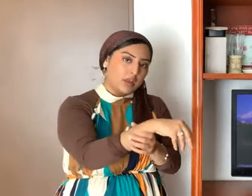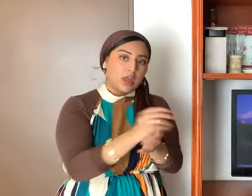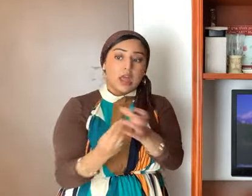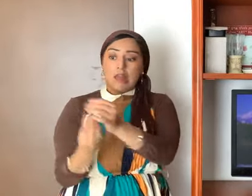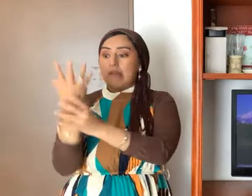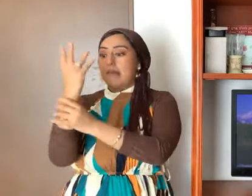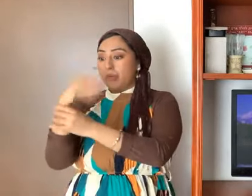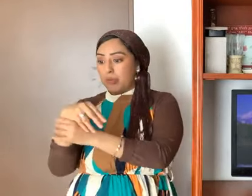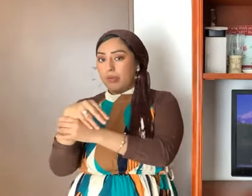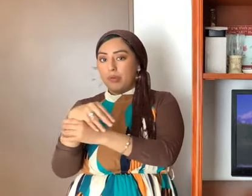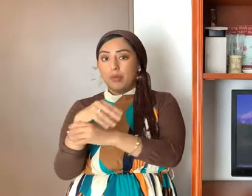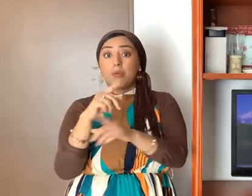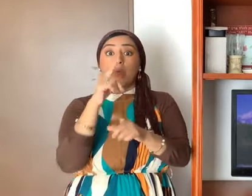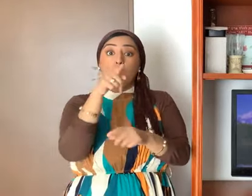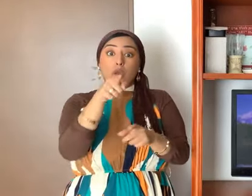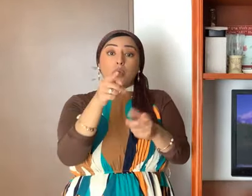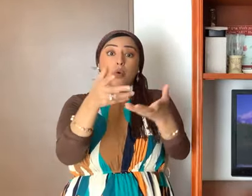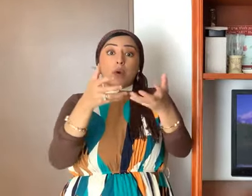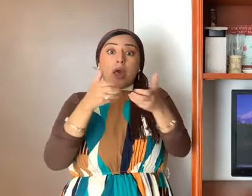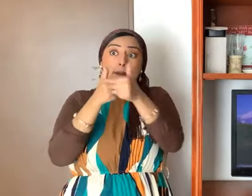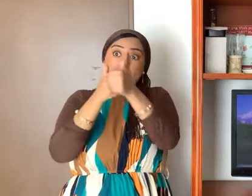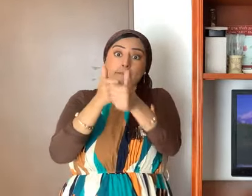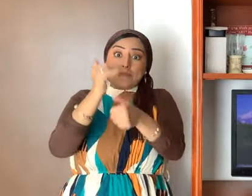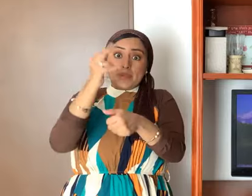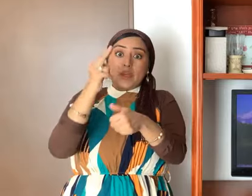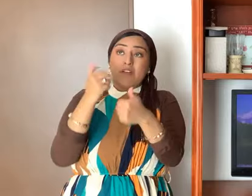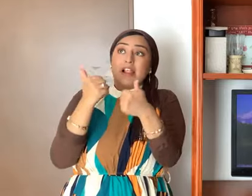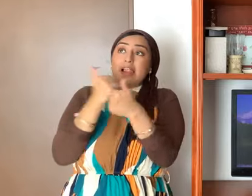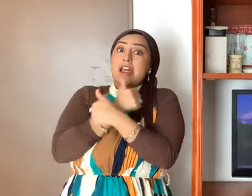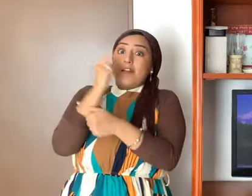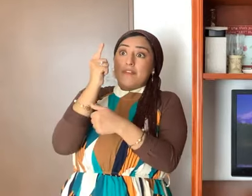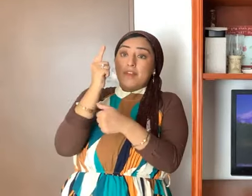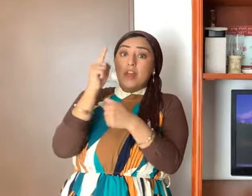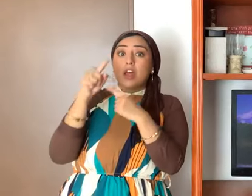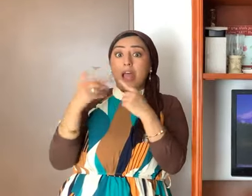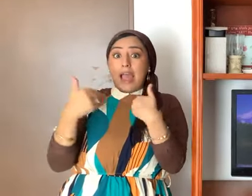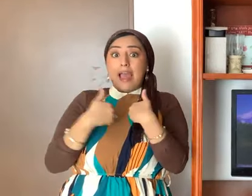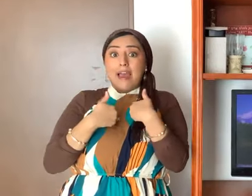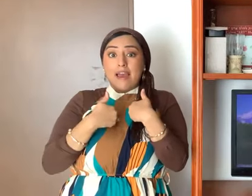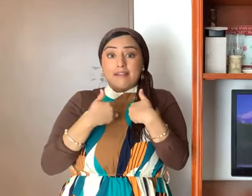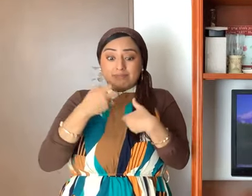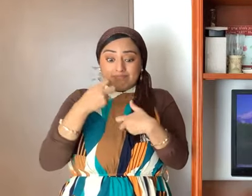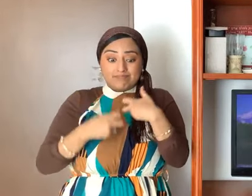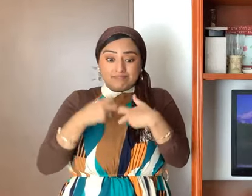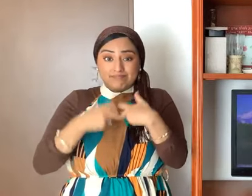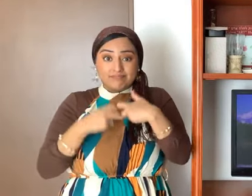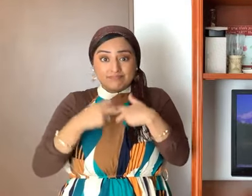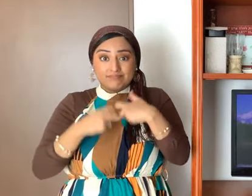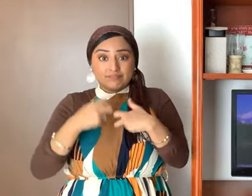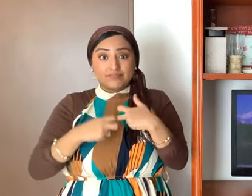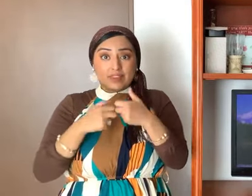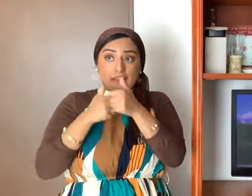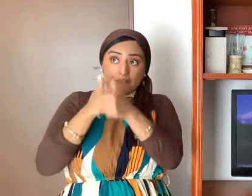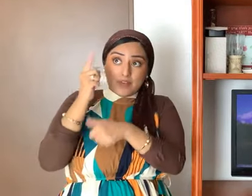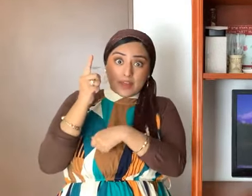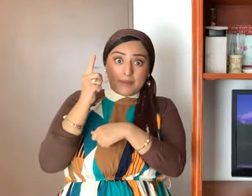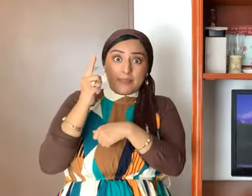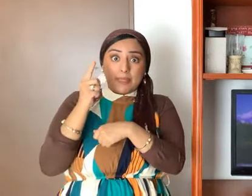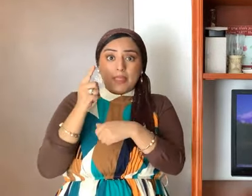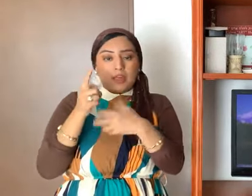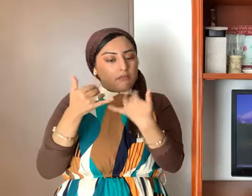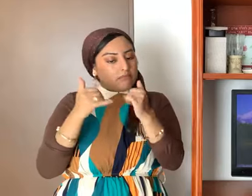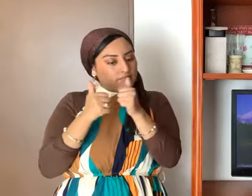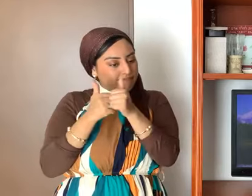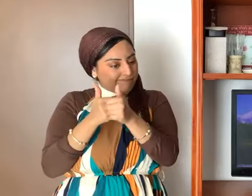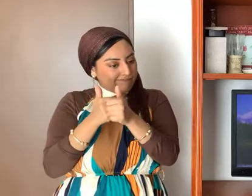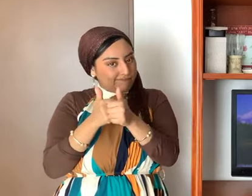si tú quieres seguir al Eterno por quien es Él, en cuanto se presenten las primeras dificultades por seguirlo a Él,